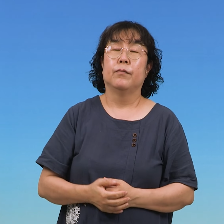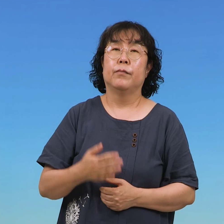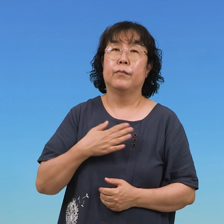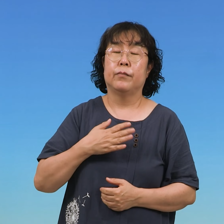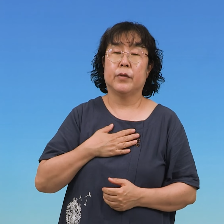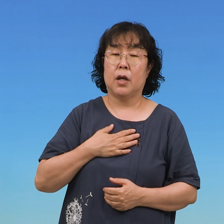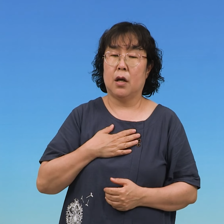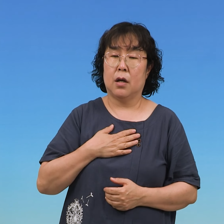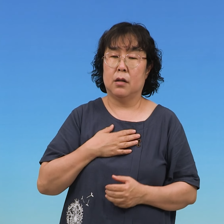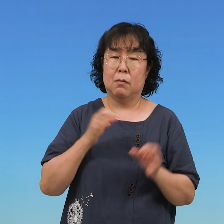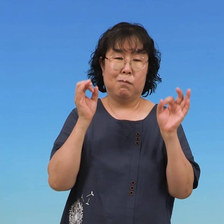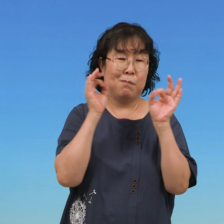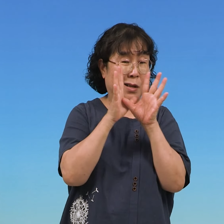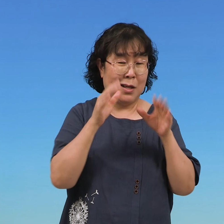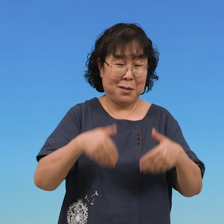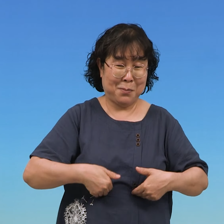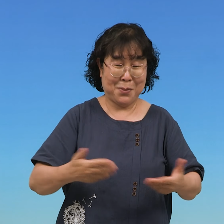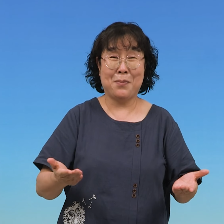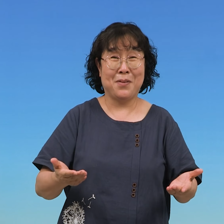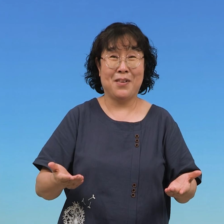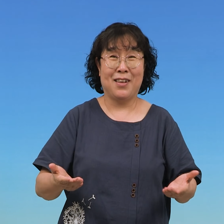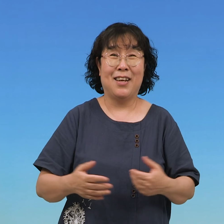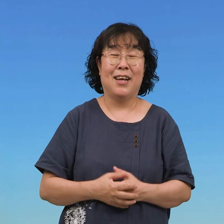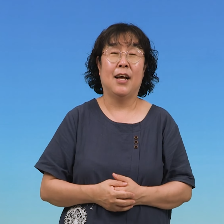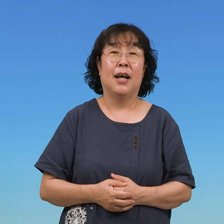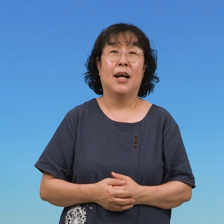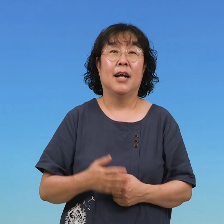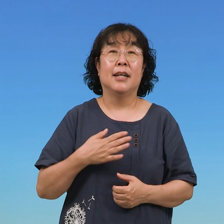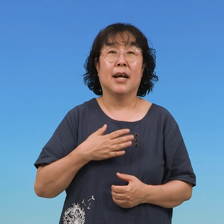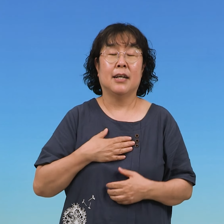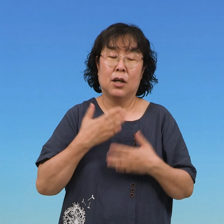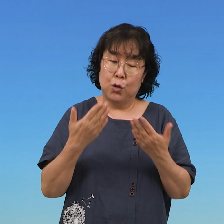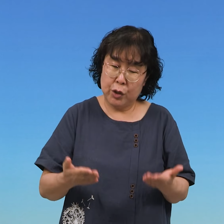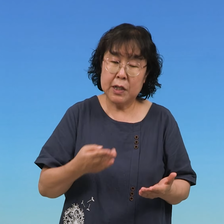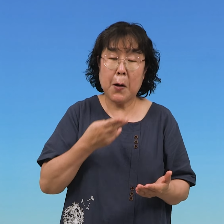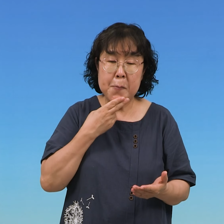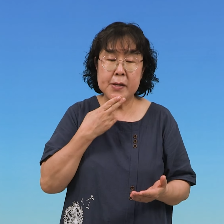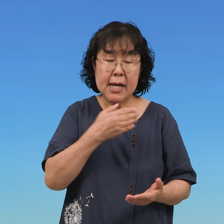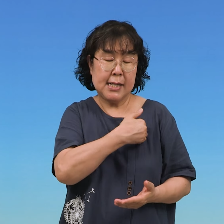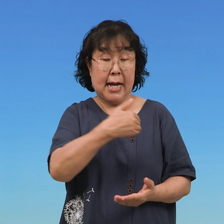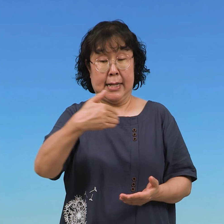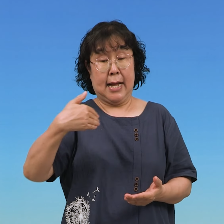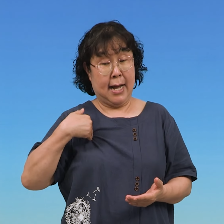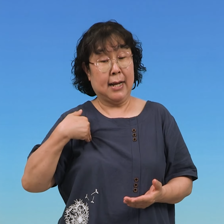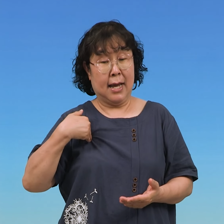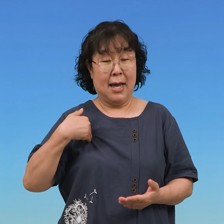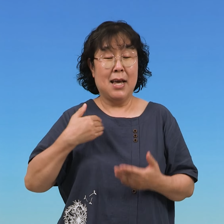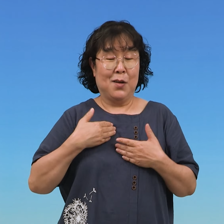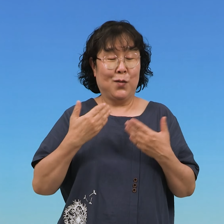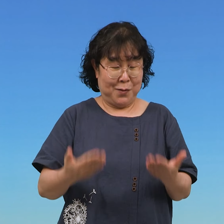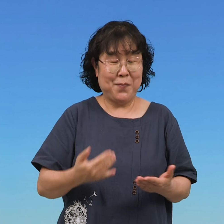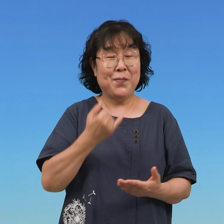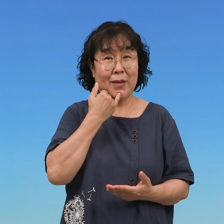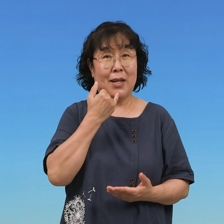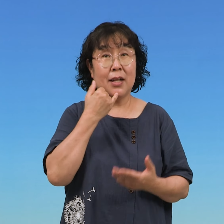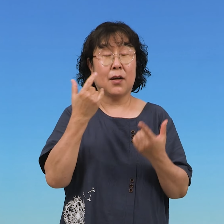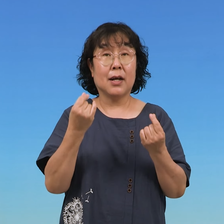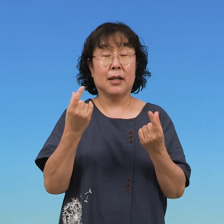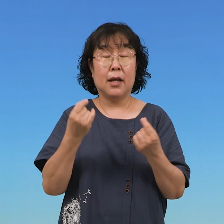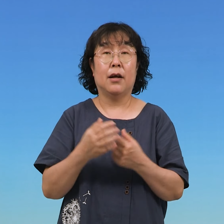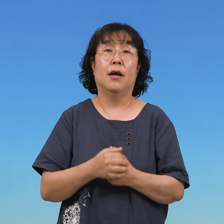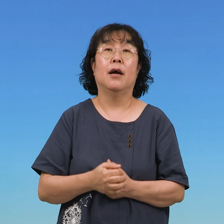더 이상 제가 없어질 필요가 없어졌어요. 이제 제가 강제 안식년 없이 그냥 당당하게 그냥 안식년 해야 되겠다